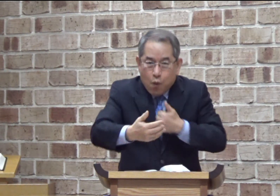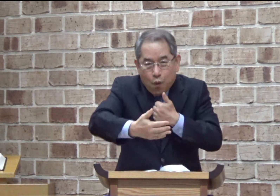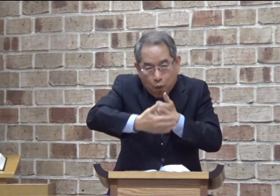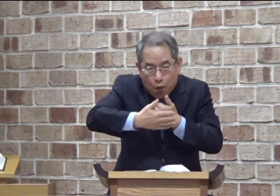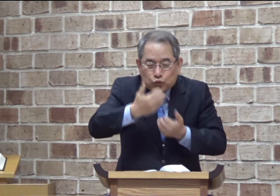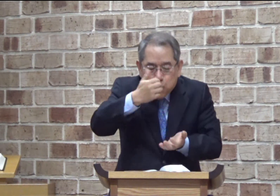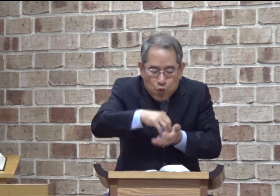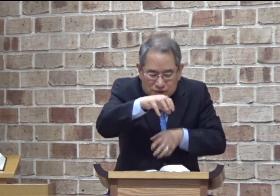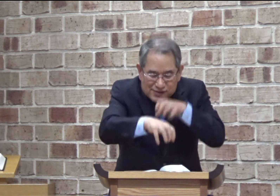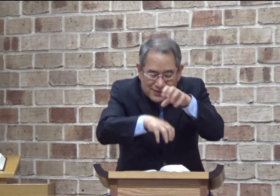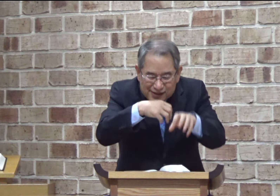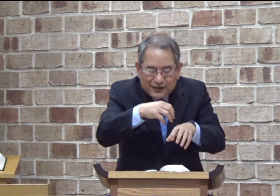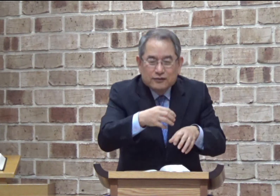나발은 걸림돌이었지만